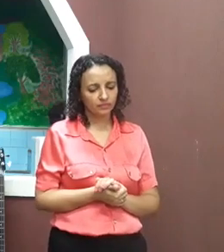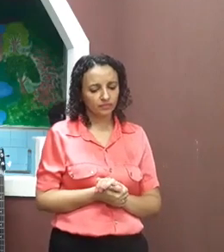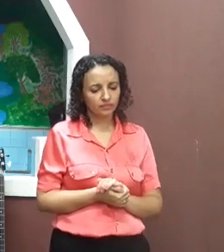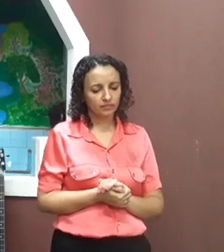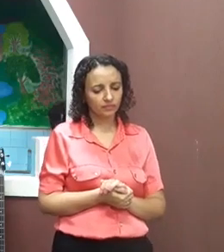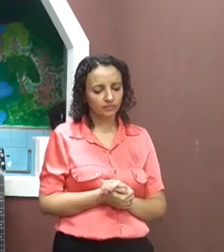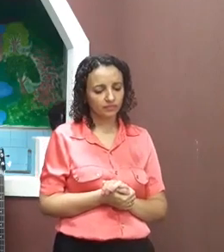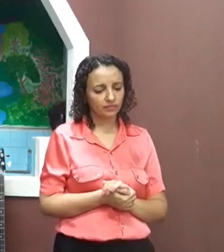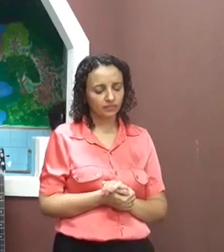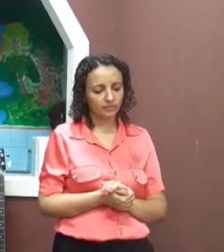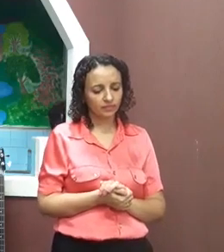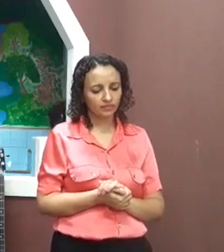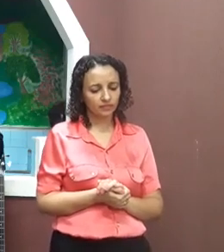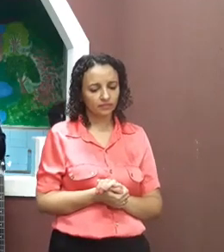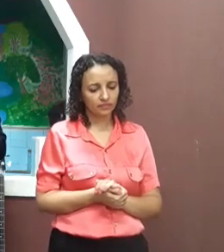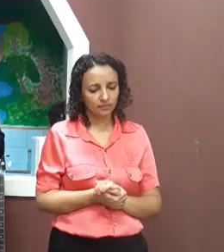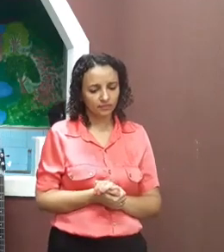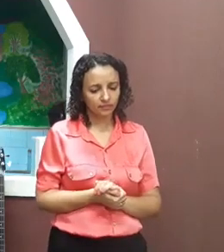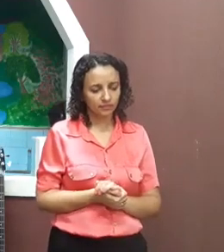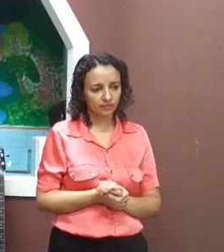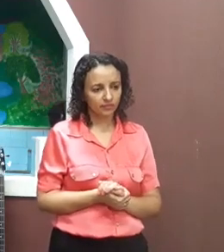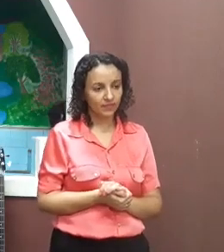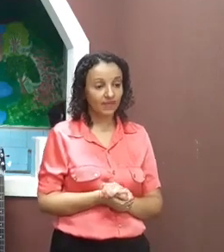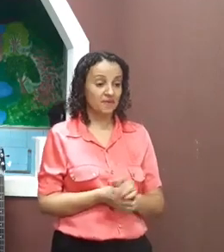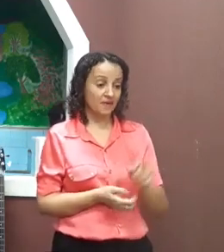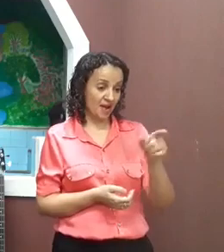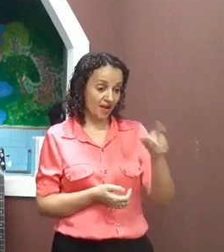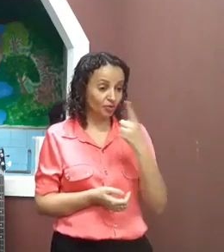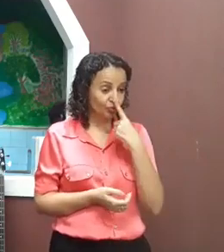ou pessoalmente, um parente da Judite.